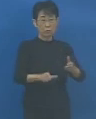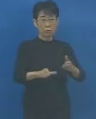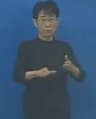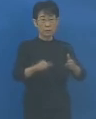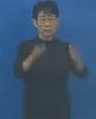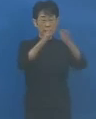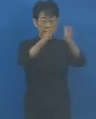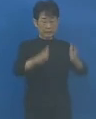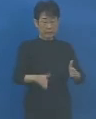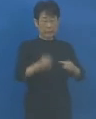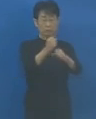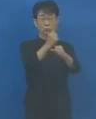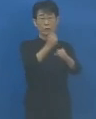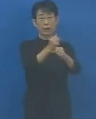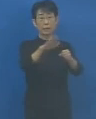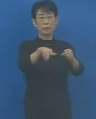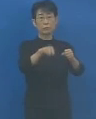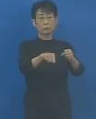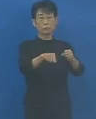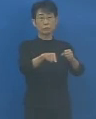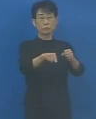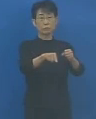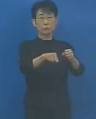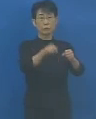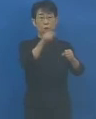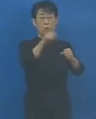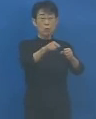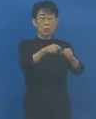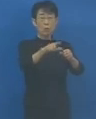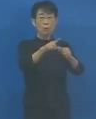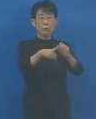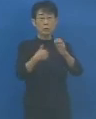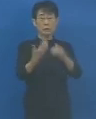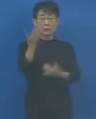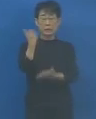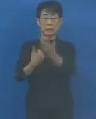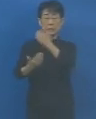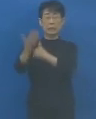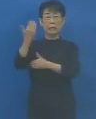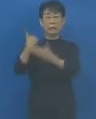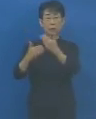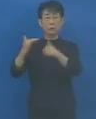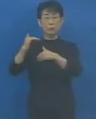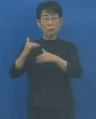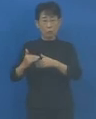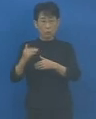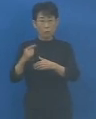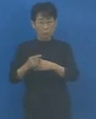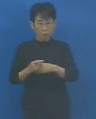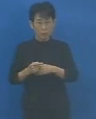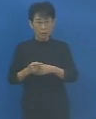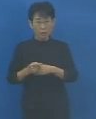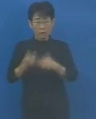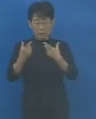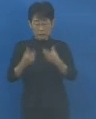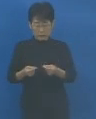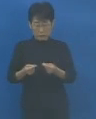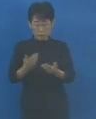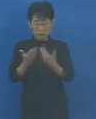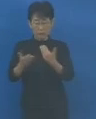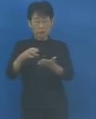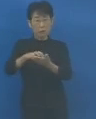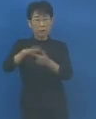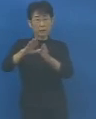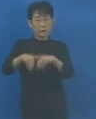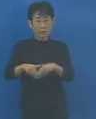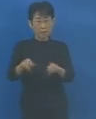にその過去の経緯を整理をした、そういうパンフレットを作成をしたり、それからハンセン病の歴